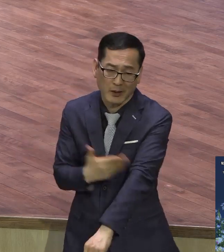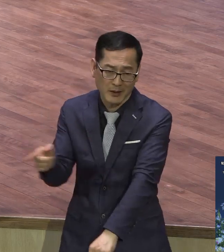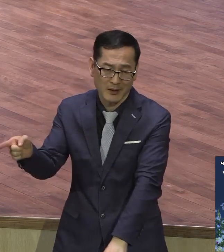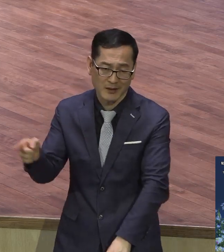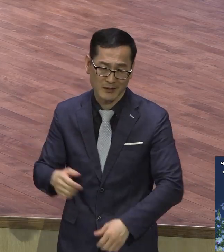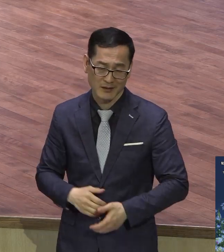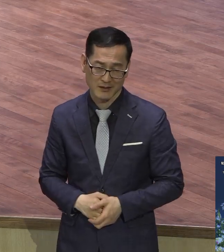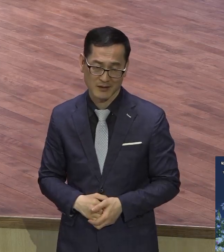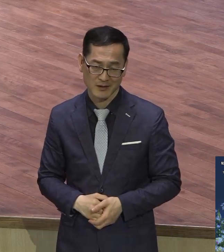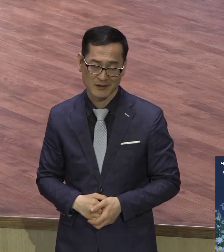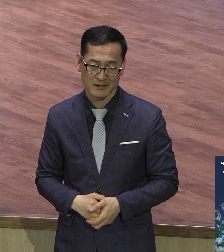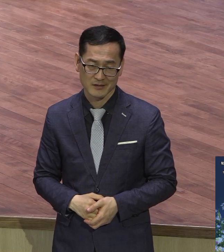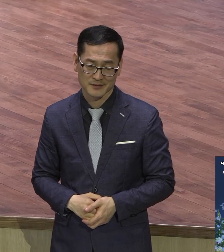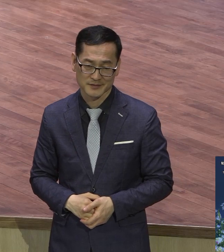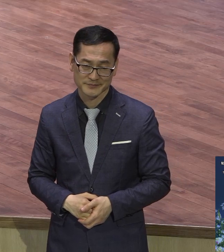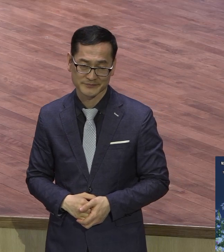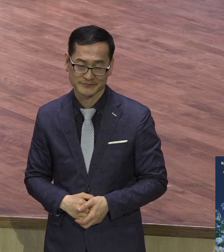안 해놓으니까